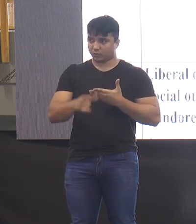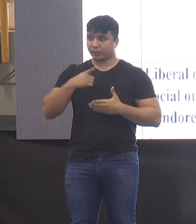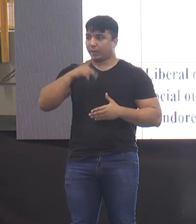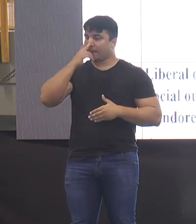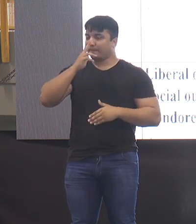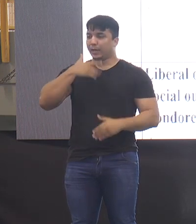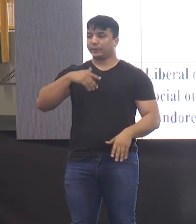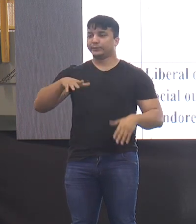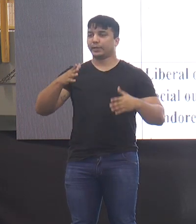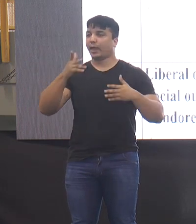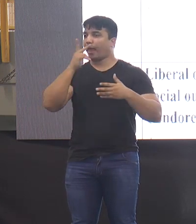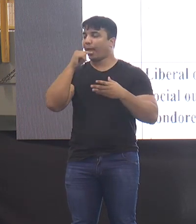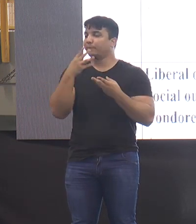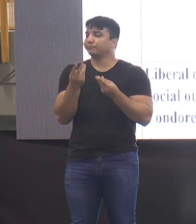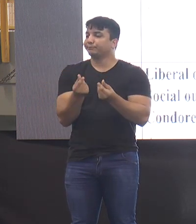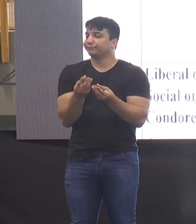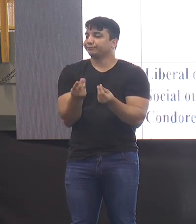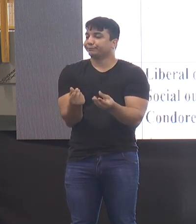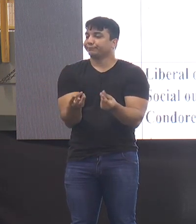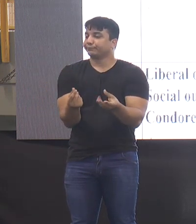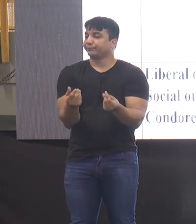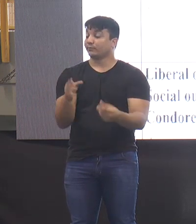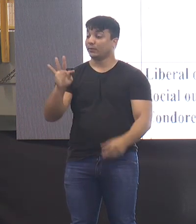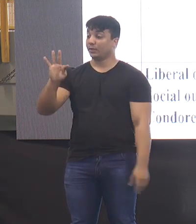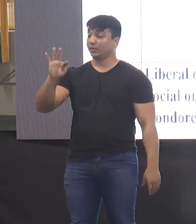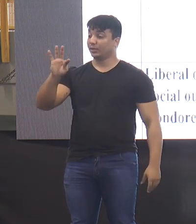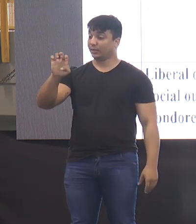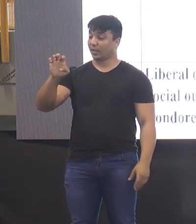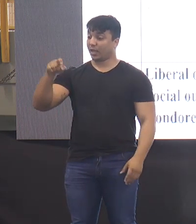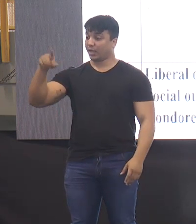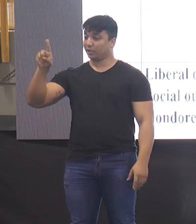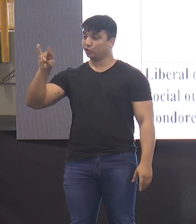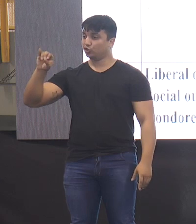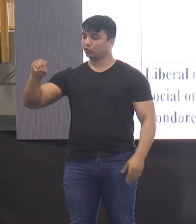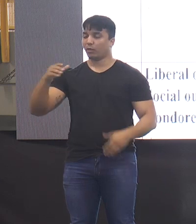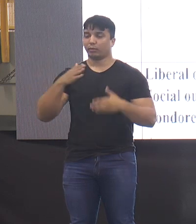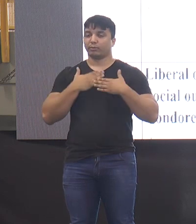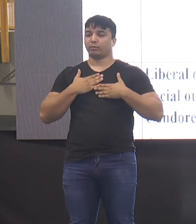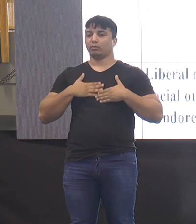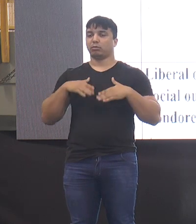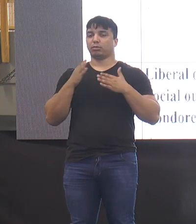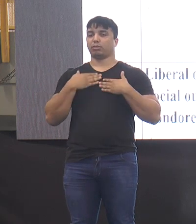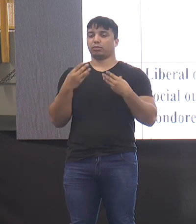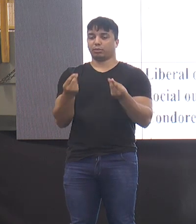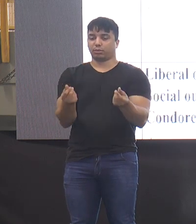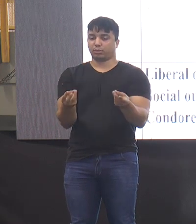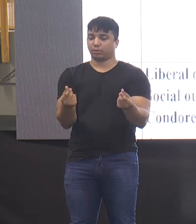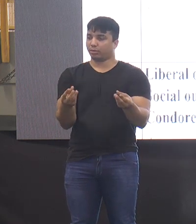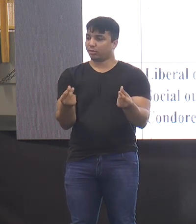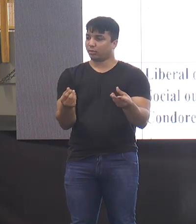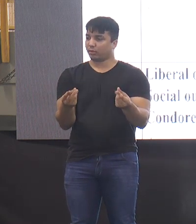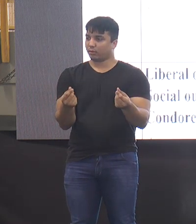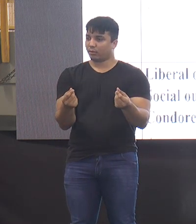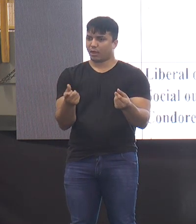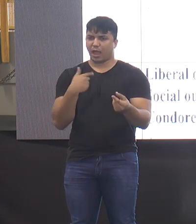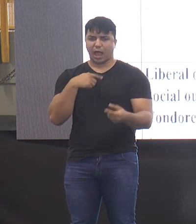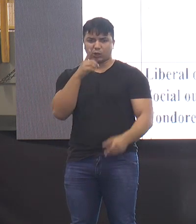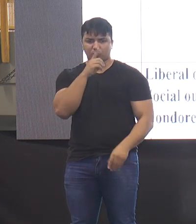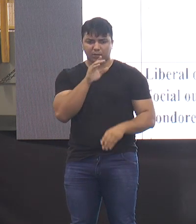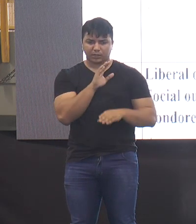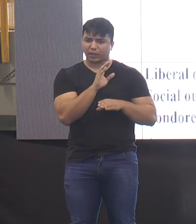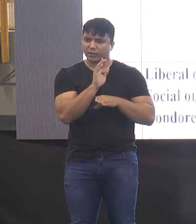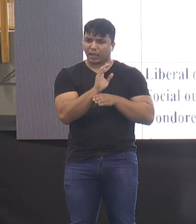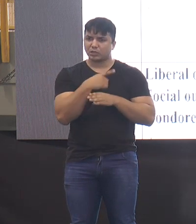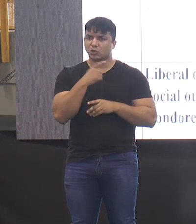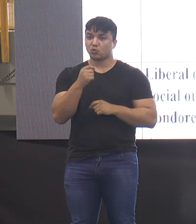da vida. O que é o tédio da vida? Não é o domingo à tarde eu não tenho o que fazer, que tédio.